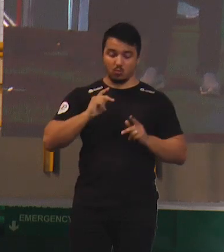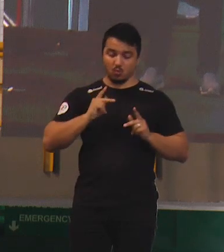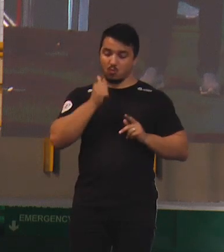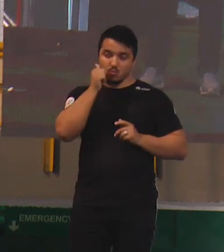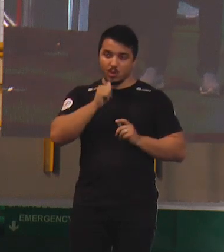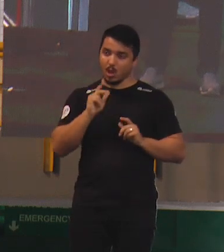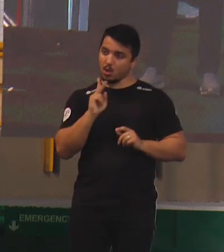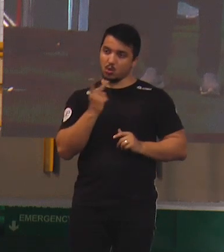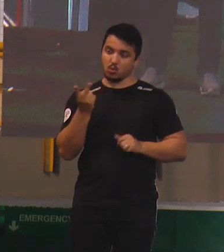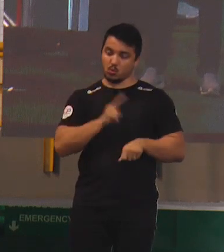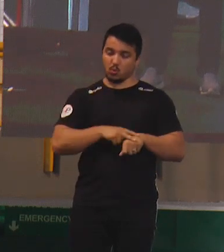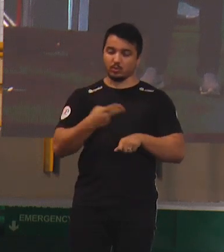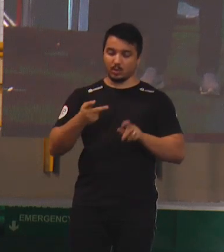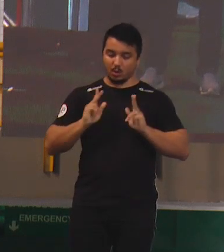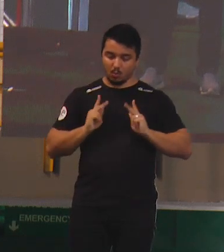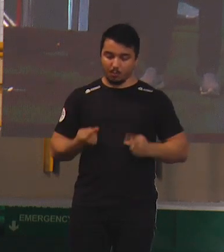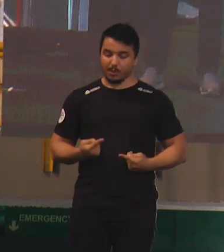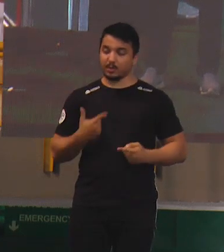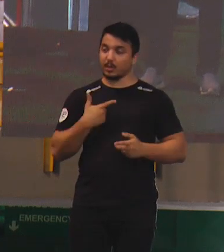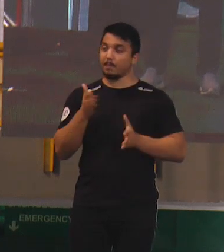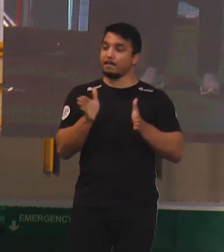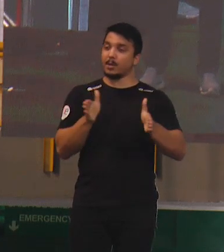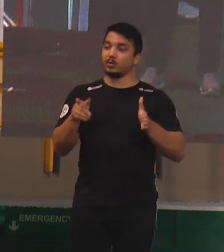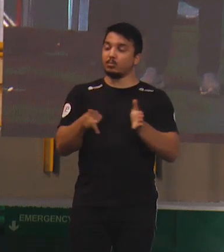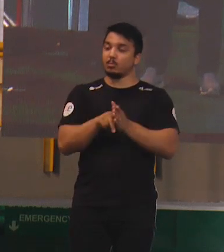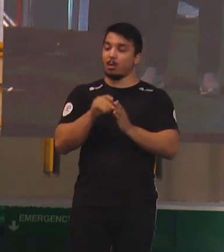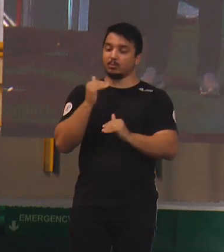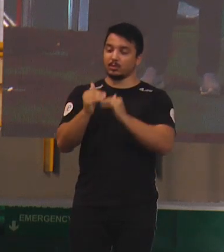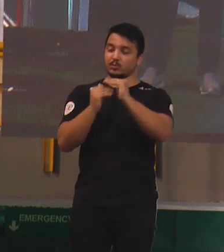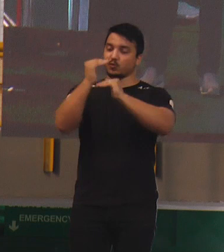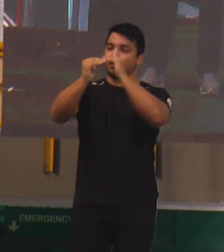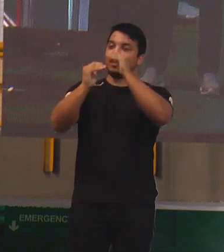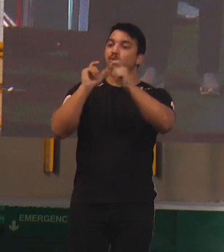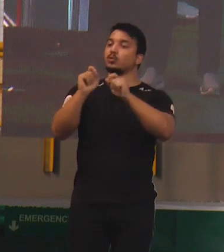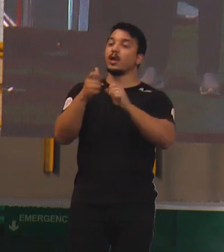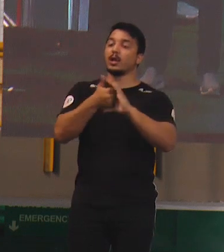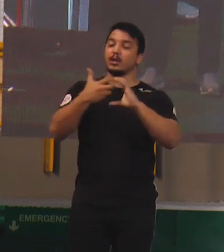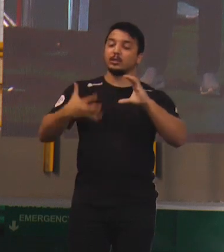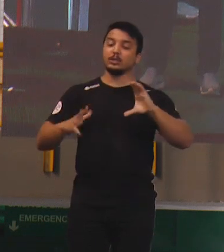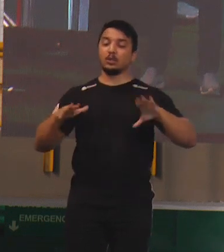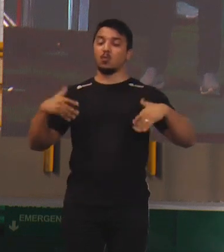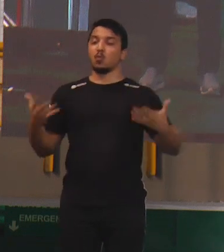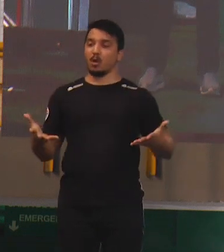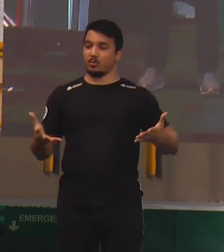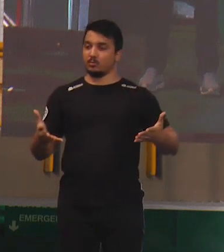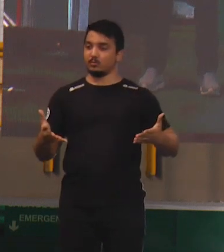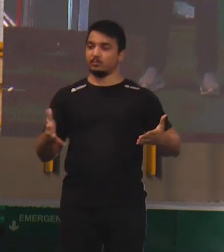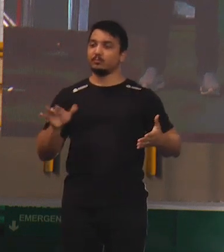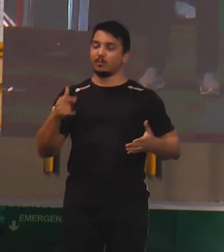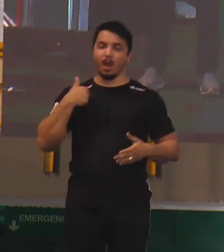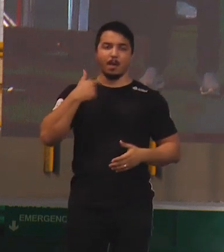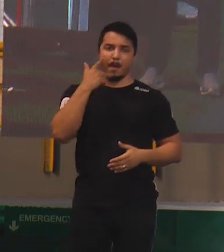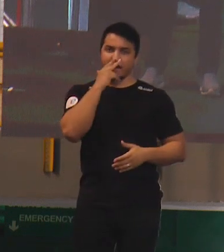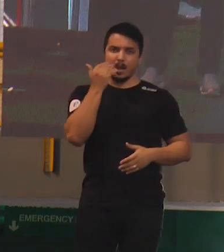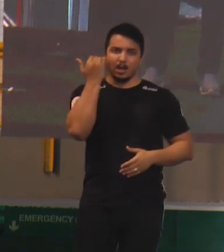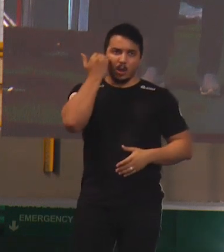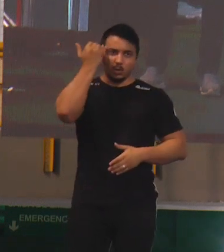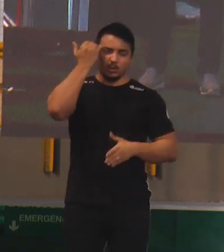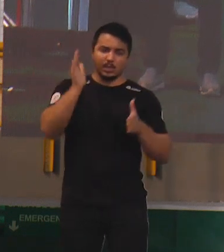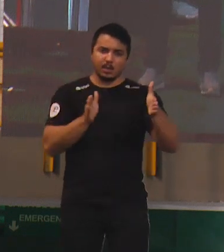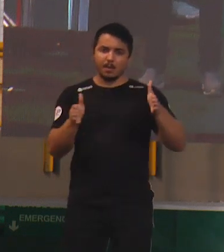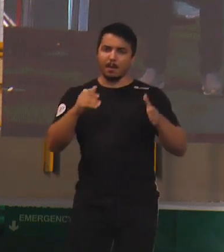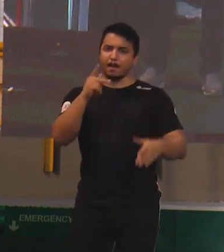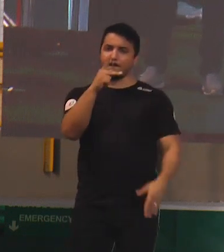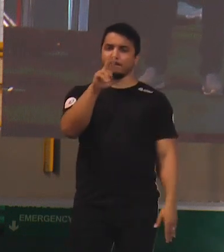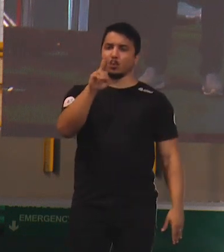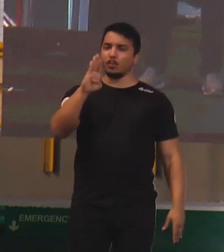humanos. Essa fase do desenvolvimento caracteriza-se por quem? Bom, a puberdade, gente, vai ser exatamente o